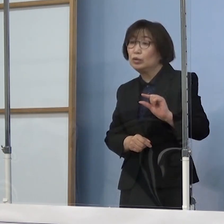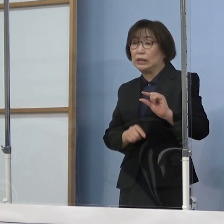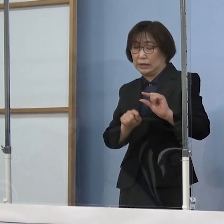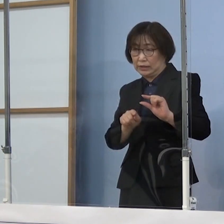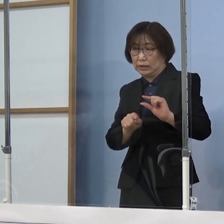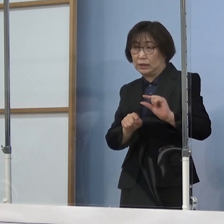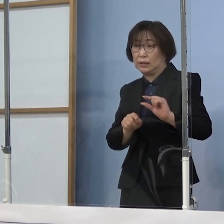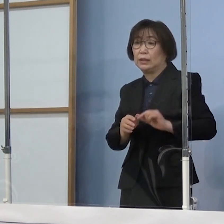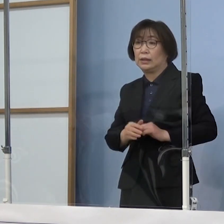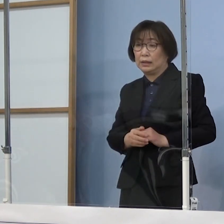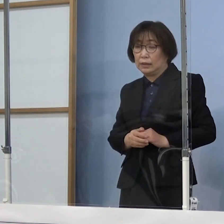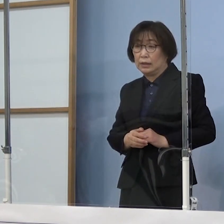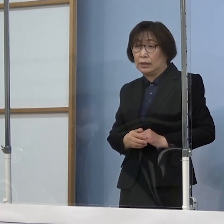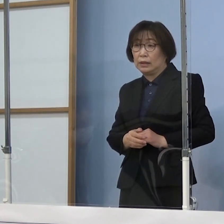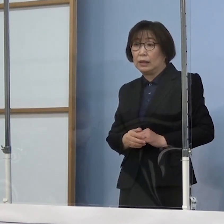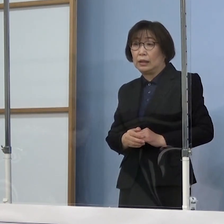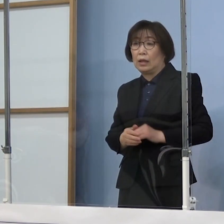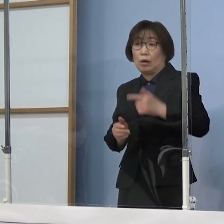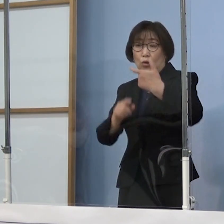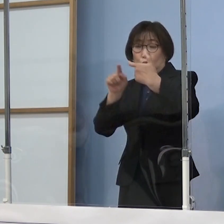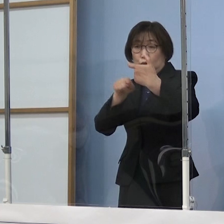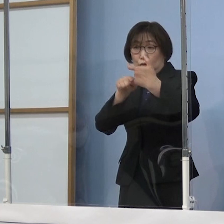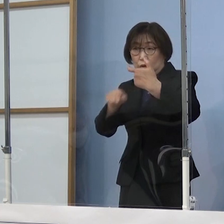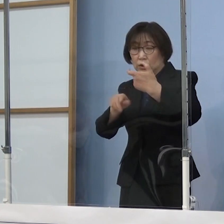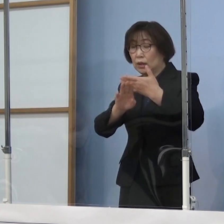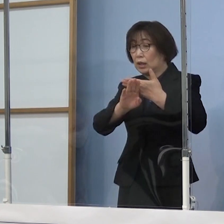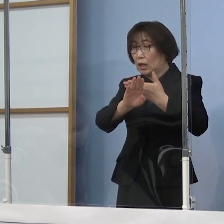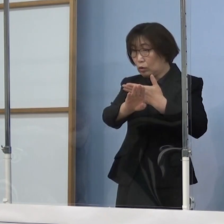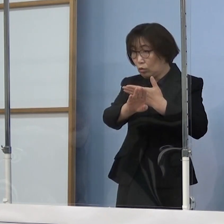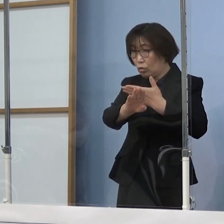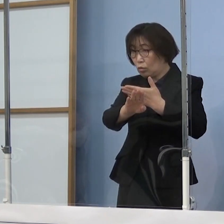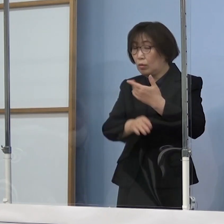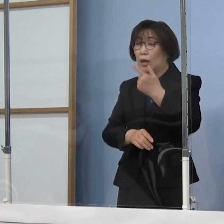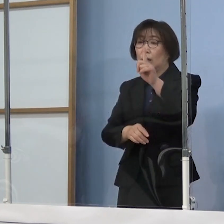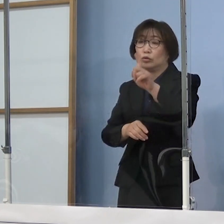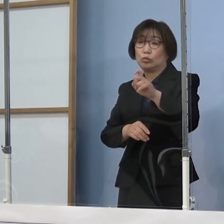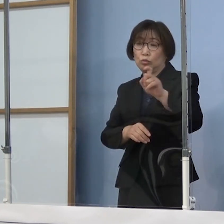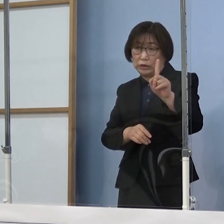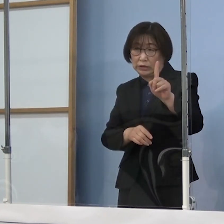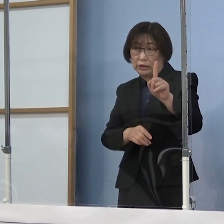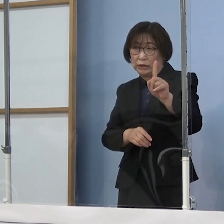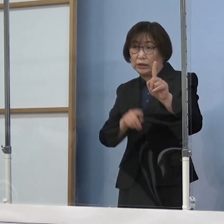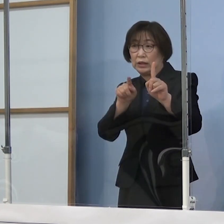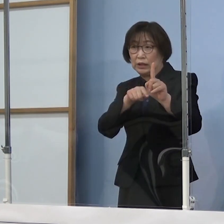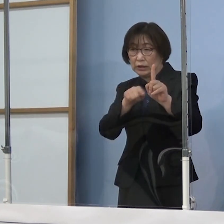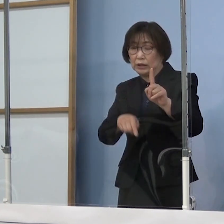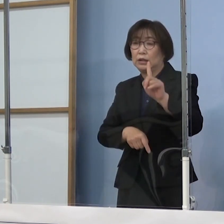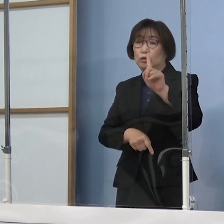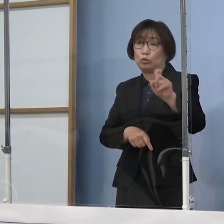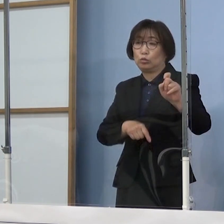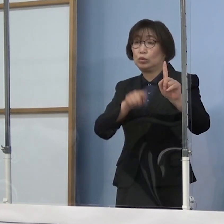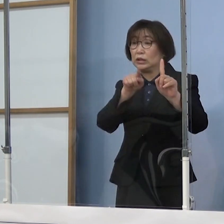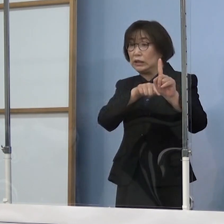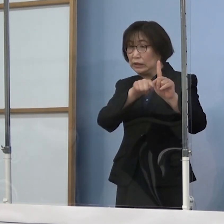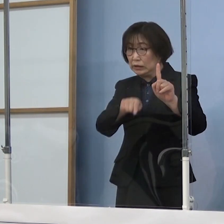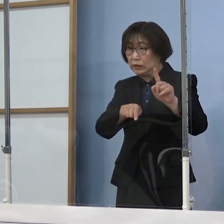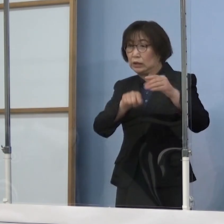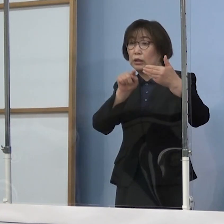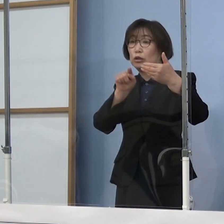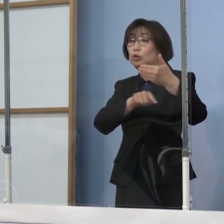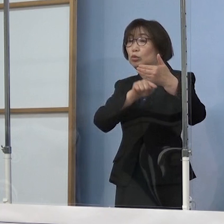に、60のあと、11、11、9、そして